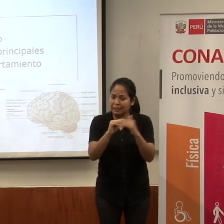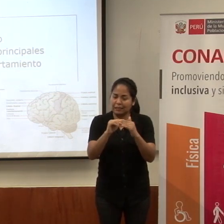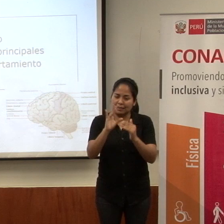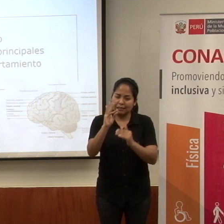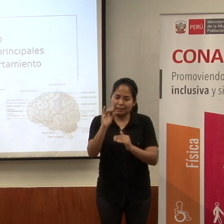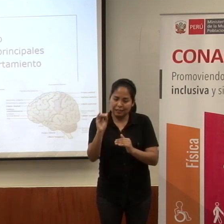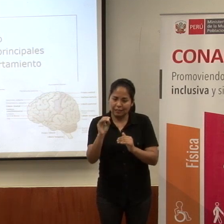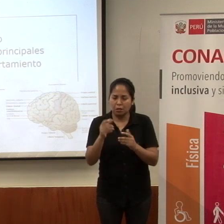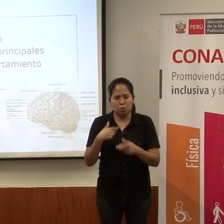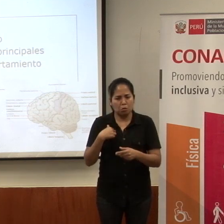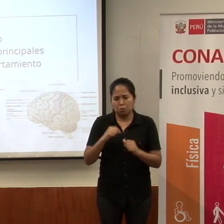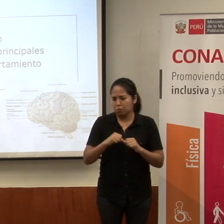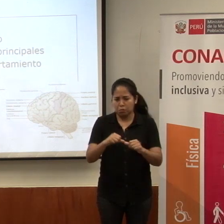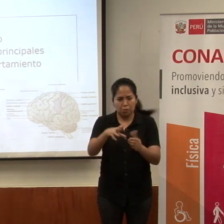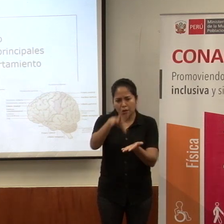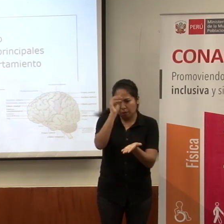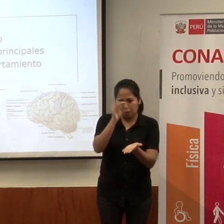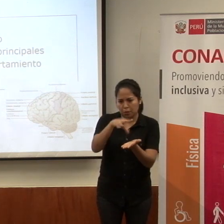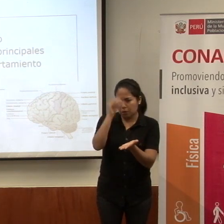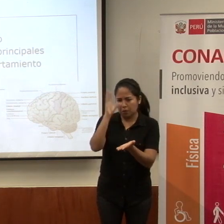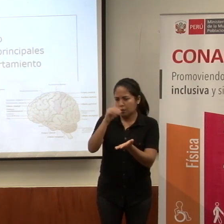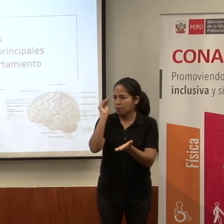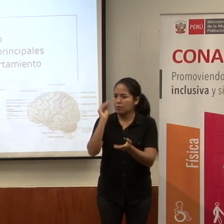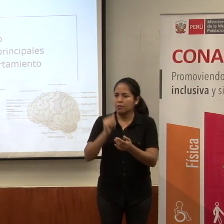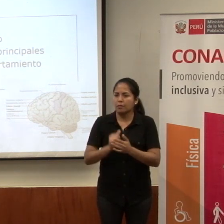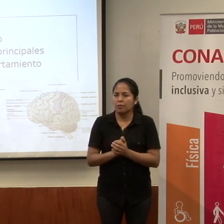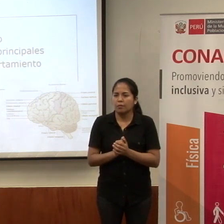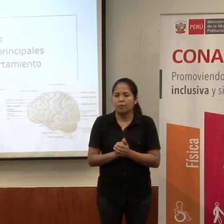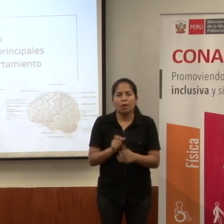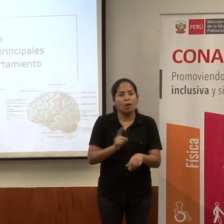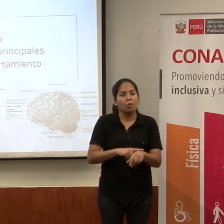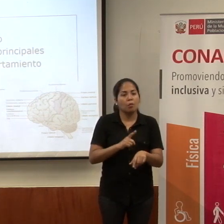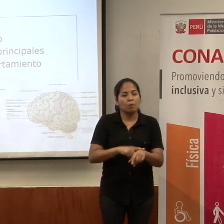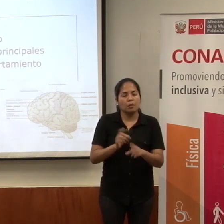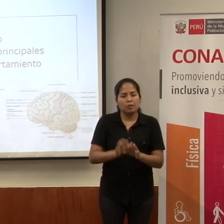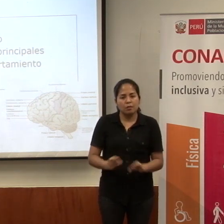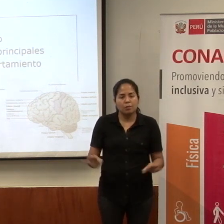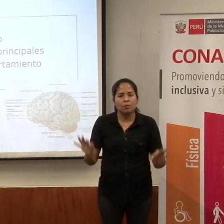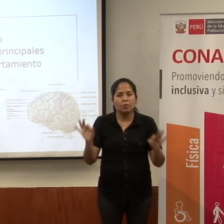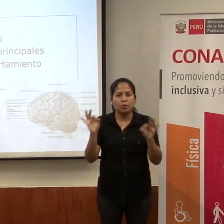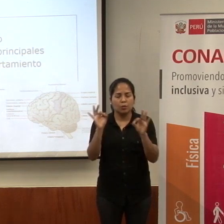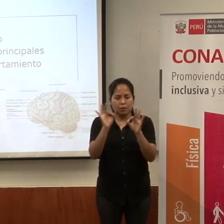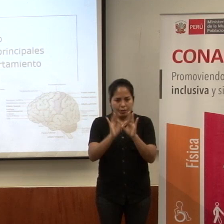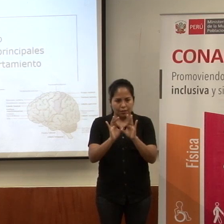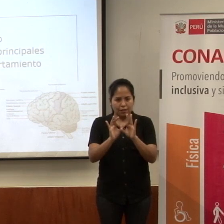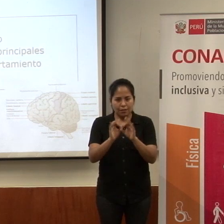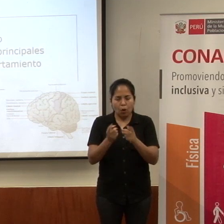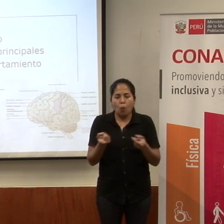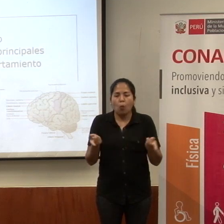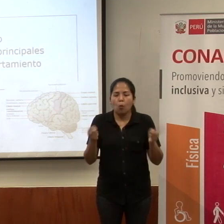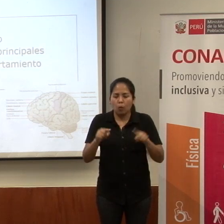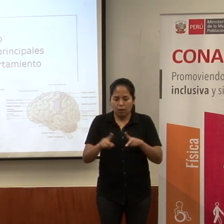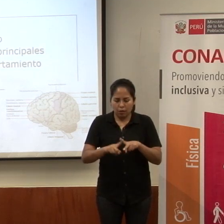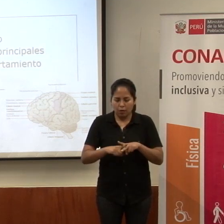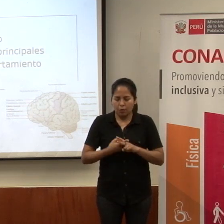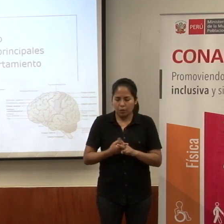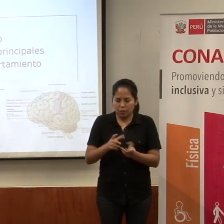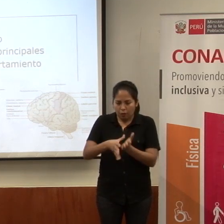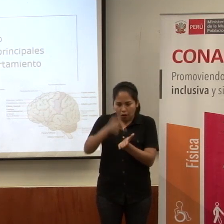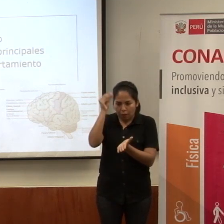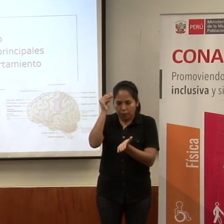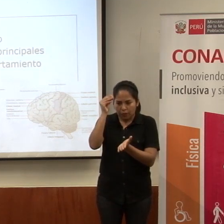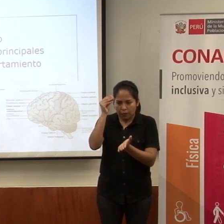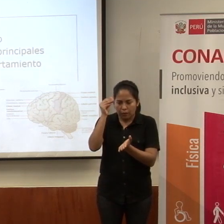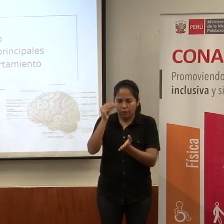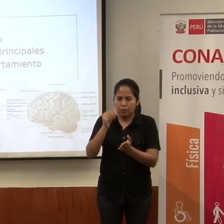todos los días. Pero no hay momento más importante para desarrollar las capacidades básicas para después